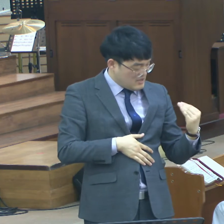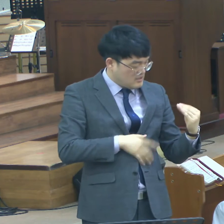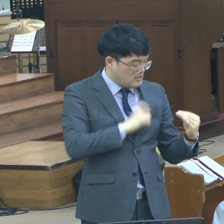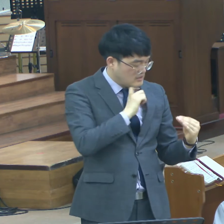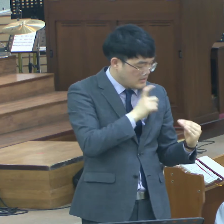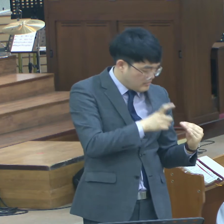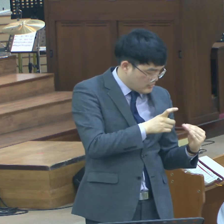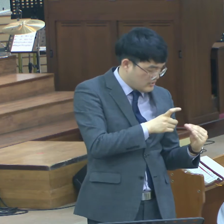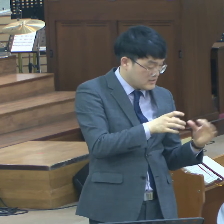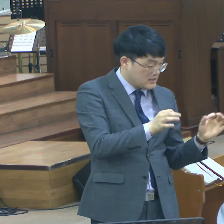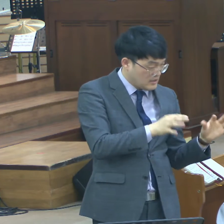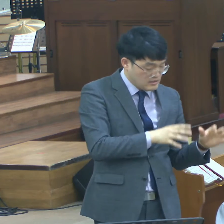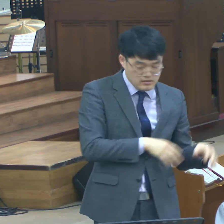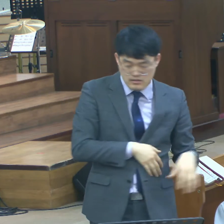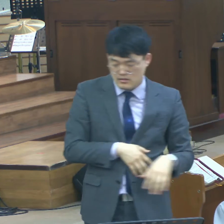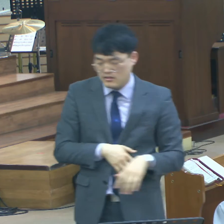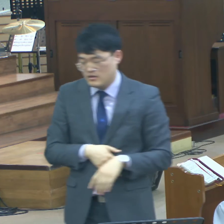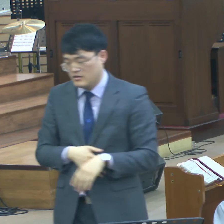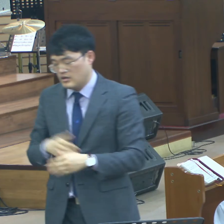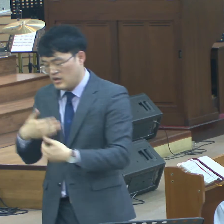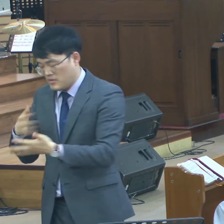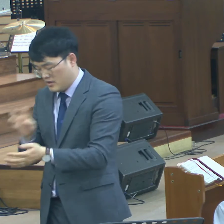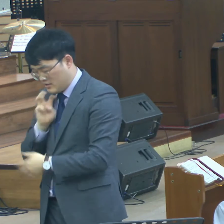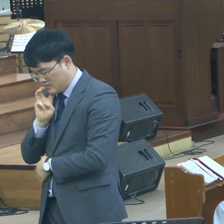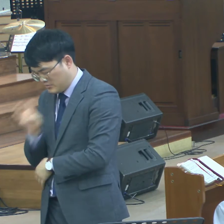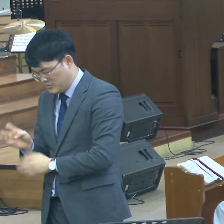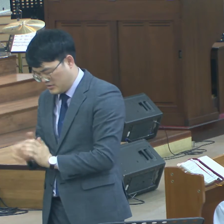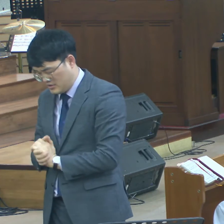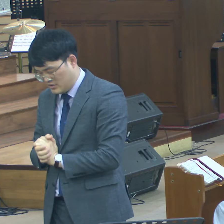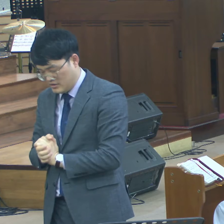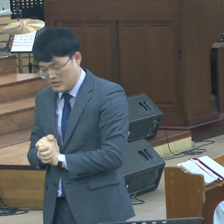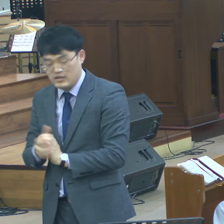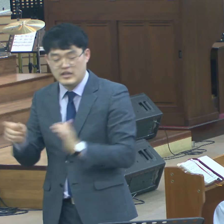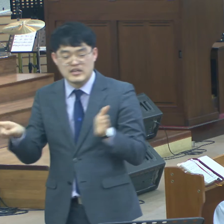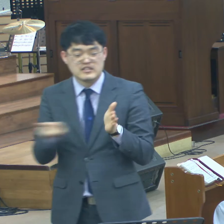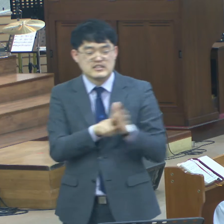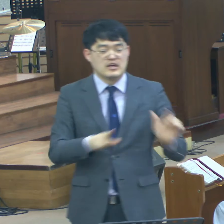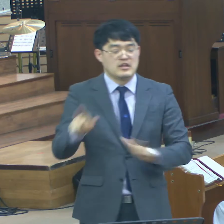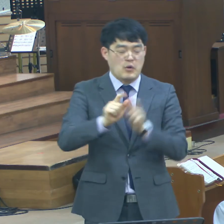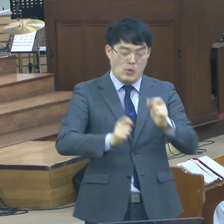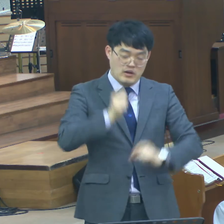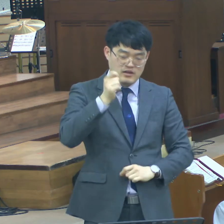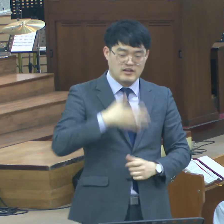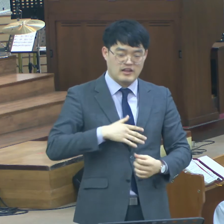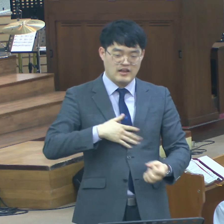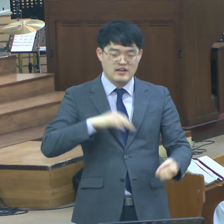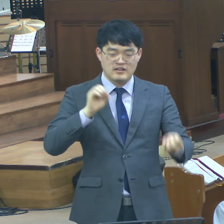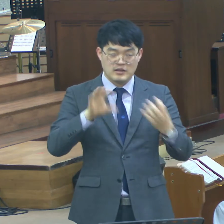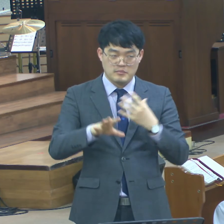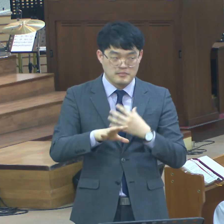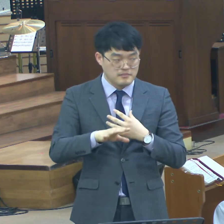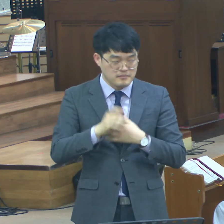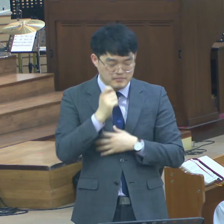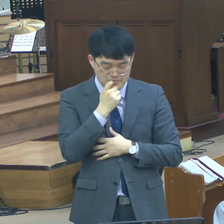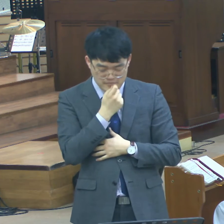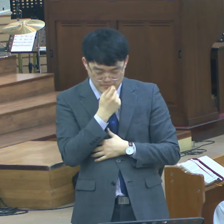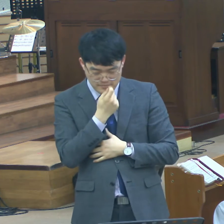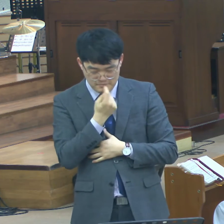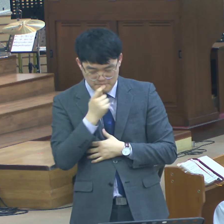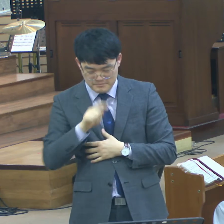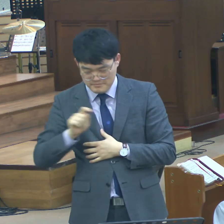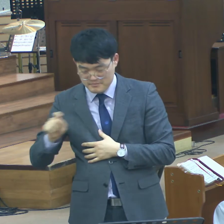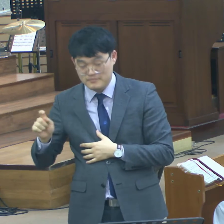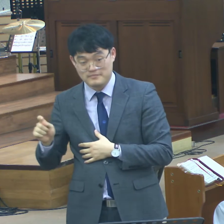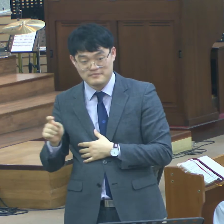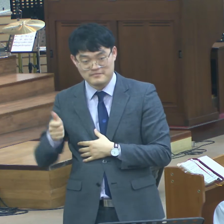신앙생활 오래 한 결과 이럴 때 대답하면 안 된다. 이제 그런 게 있으시죠? 너무 먼 데서 이렇게 막